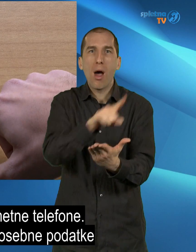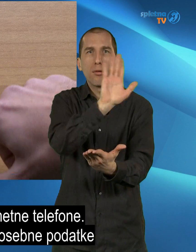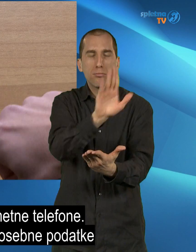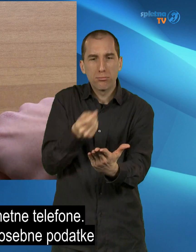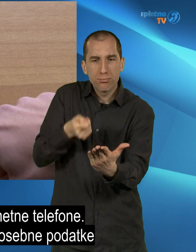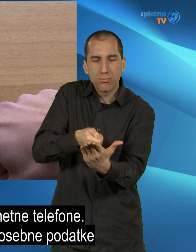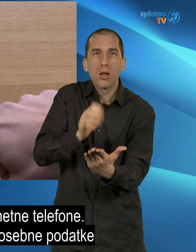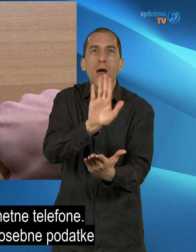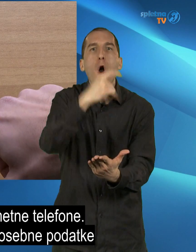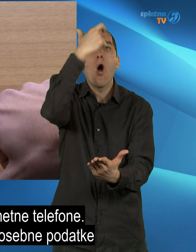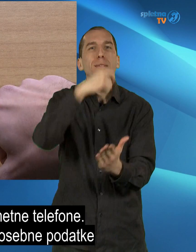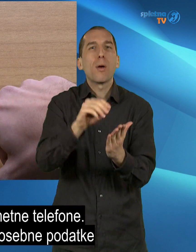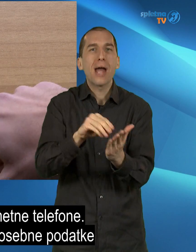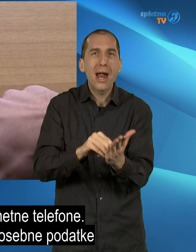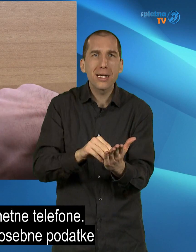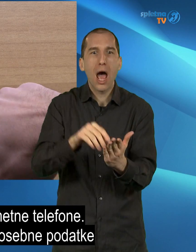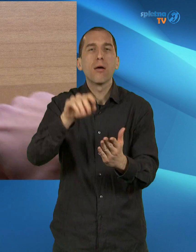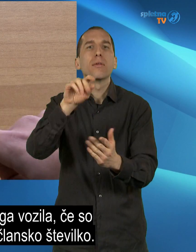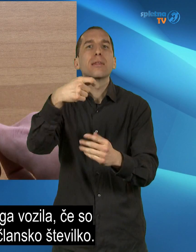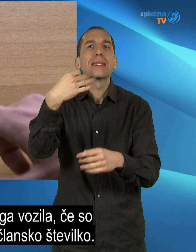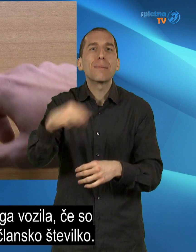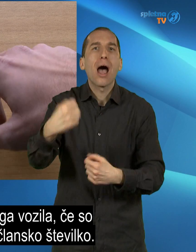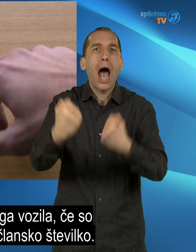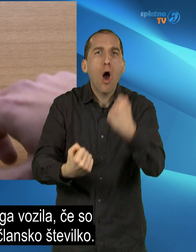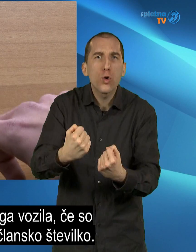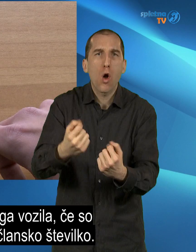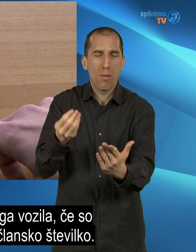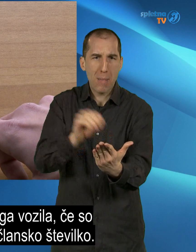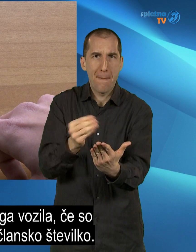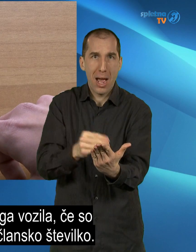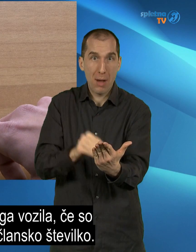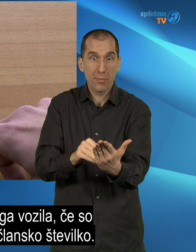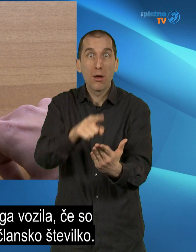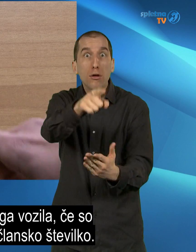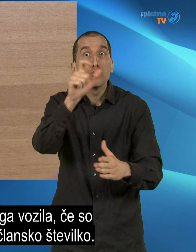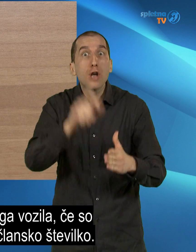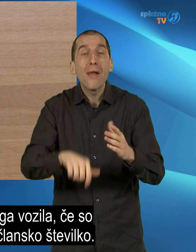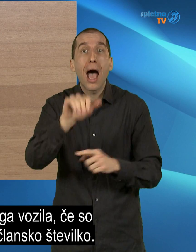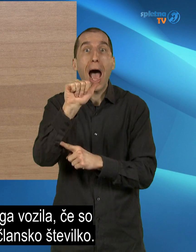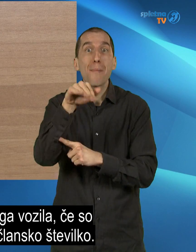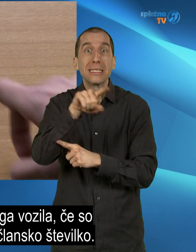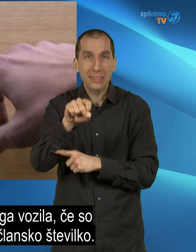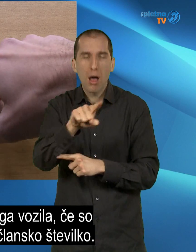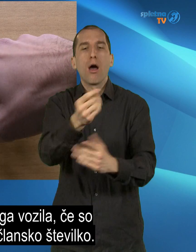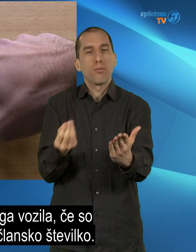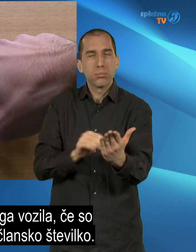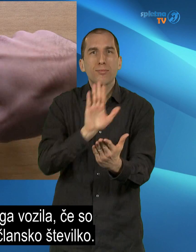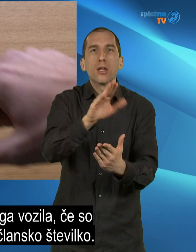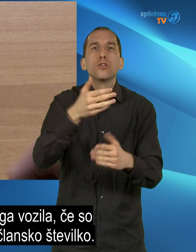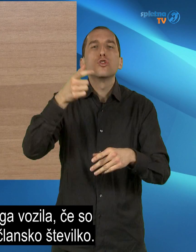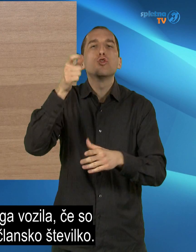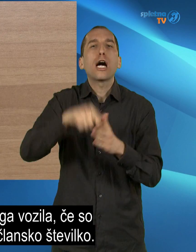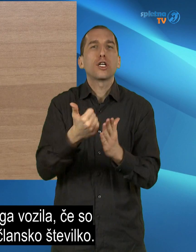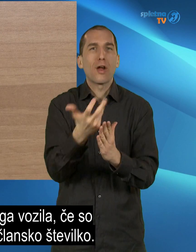Po namestitvi vnesejo osebne podatke in podatke o tipu svojega vozila, če so člani AMZS-ja, tudi svojo člansko